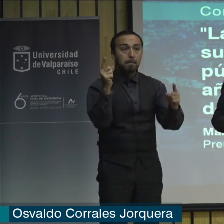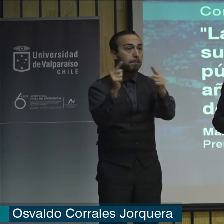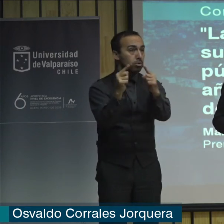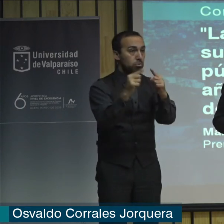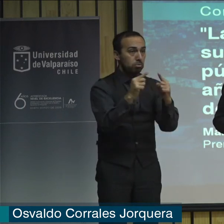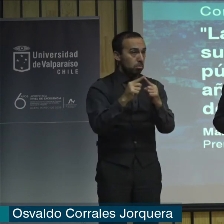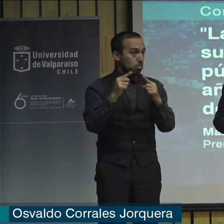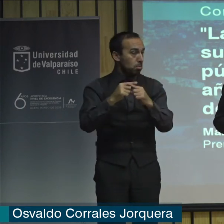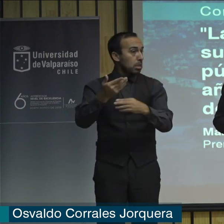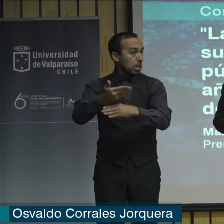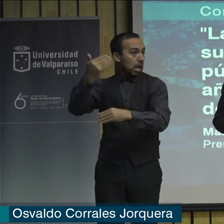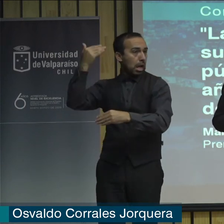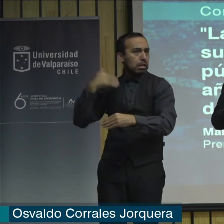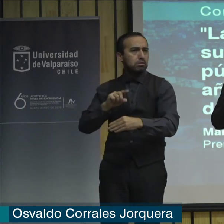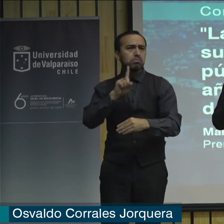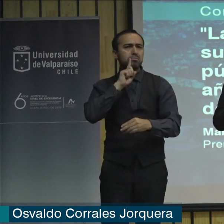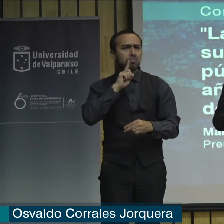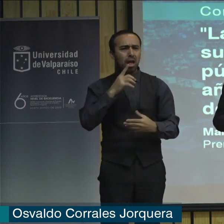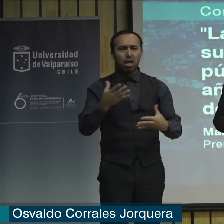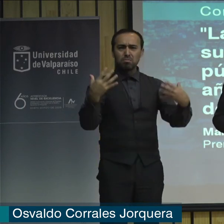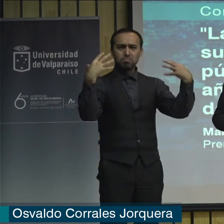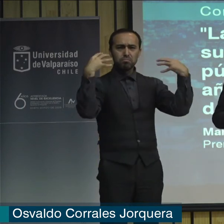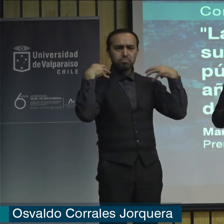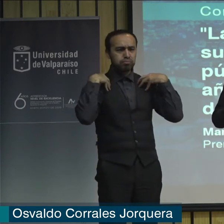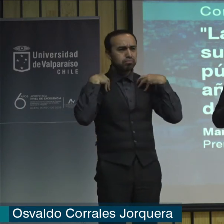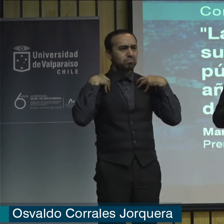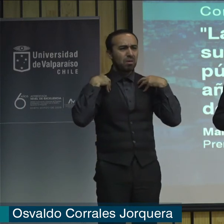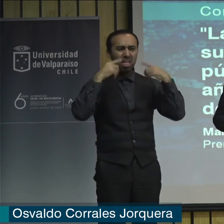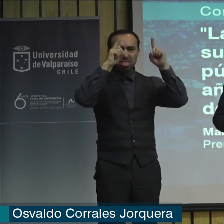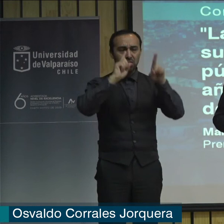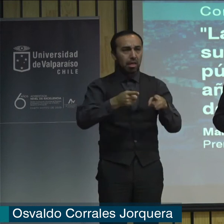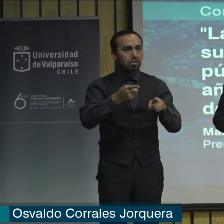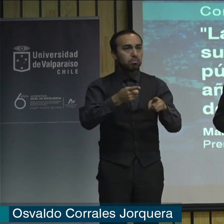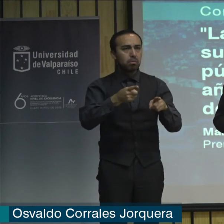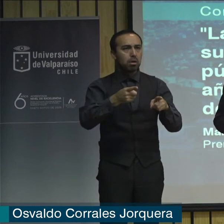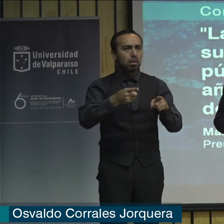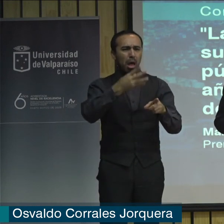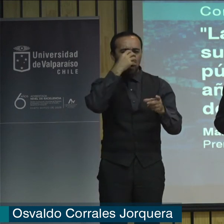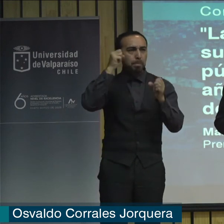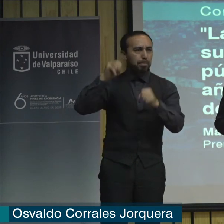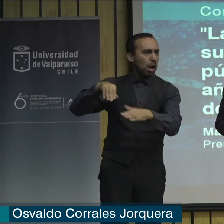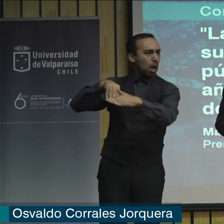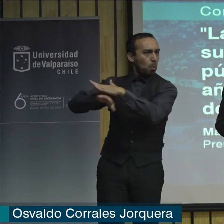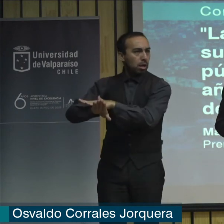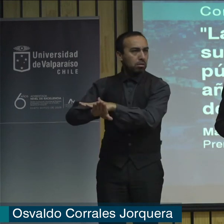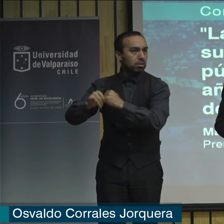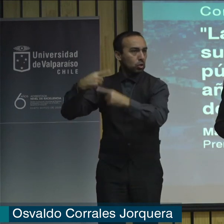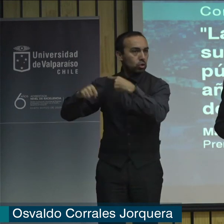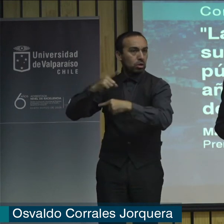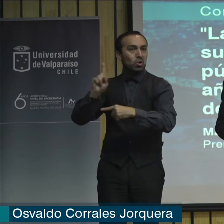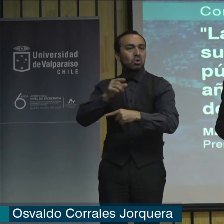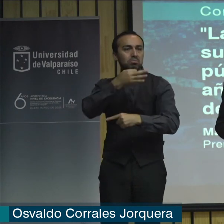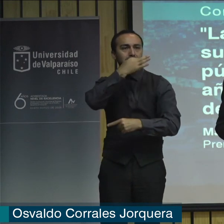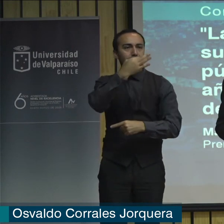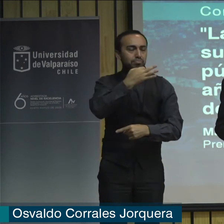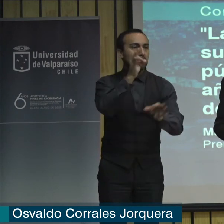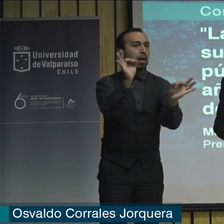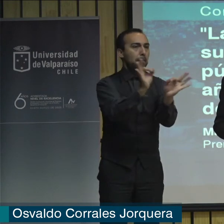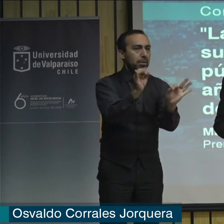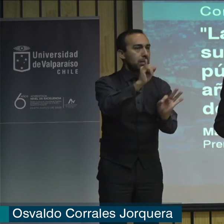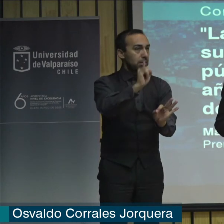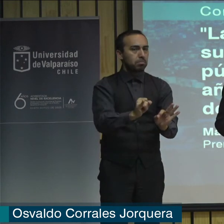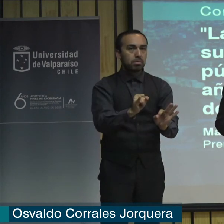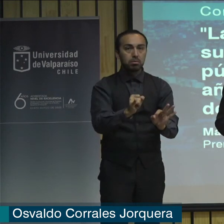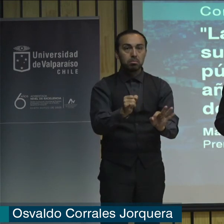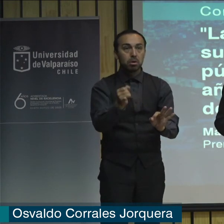época tenemos el deber de no renunciar a explicar lo sucedido por medio del simple uso de la razón y si no lo hacemos